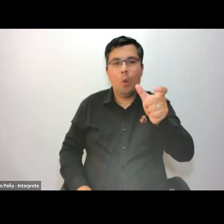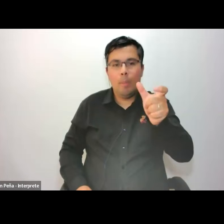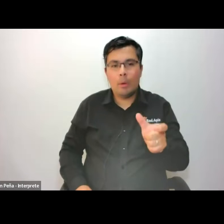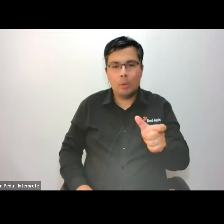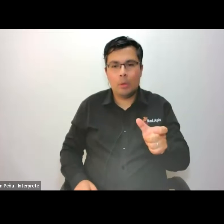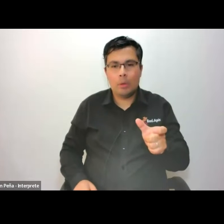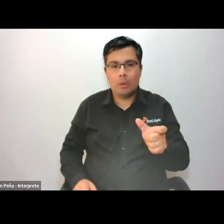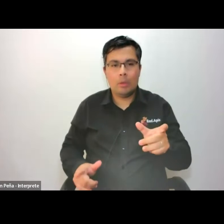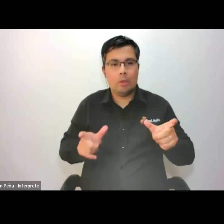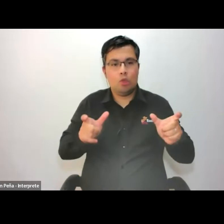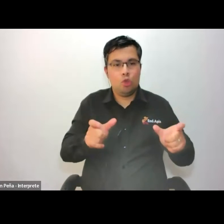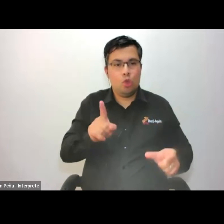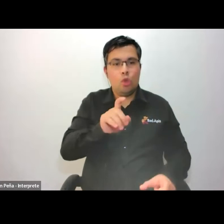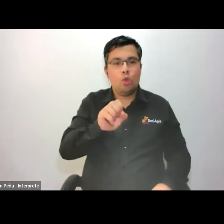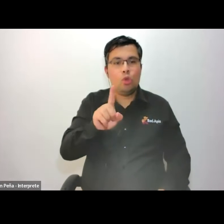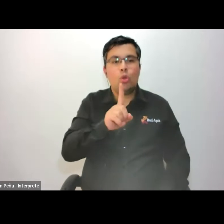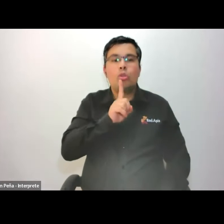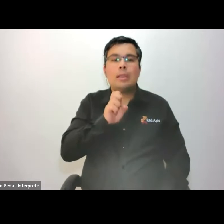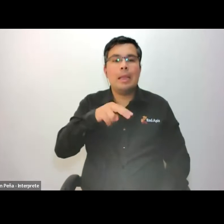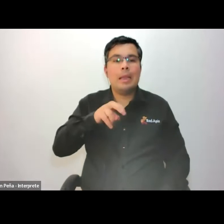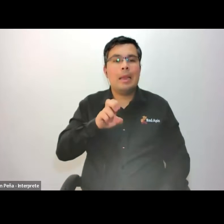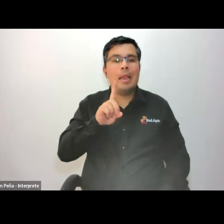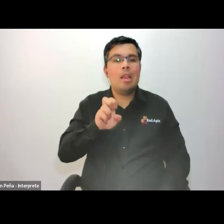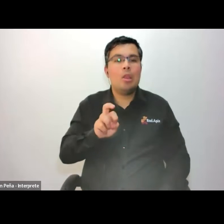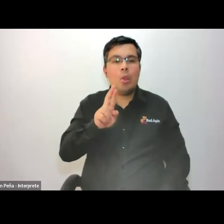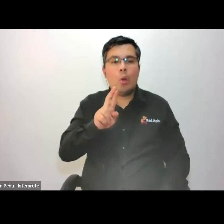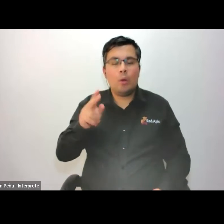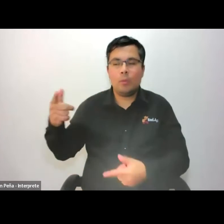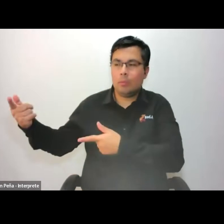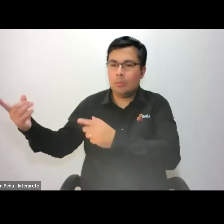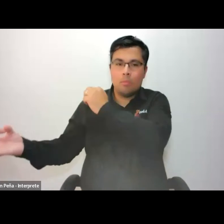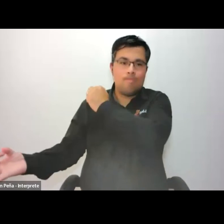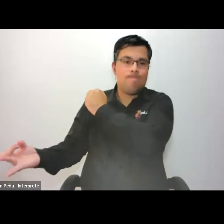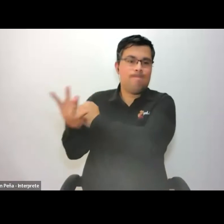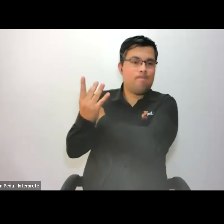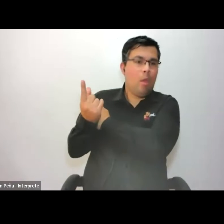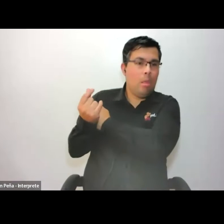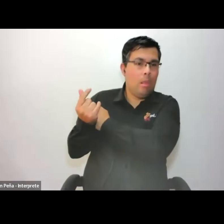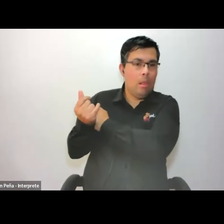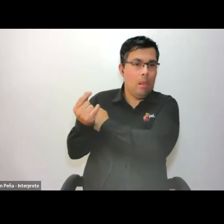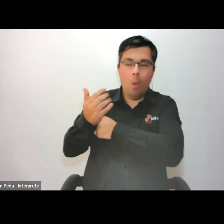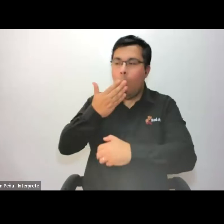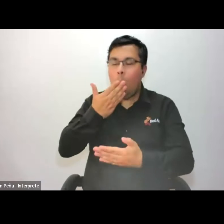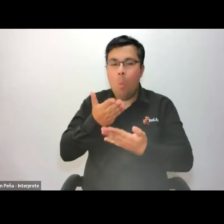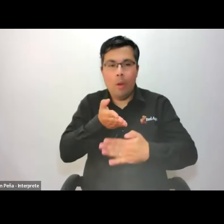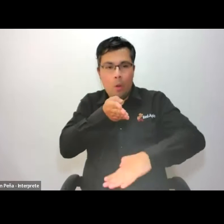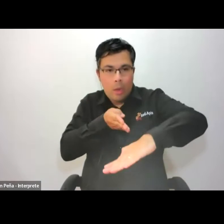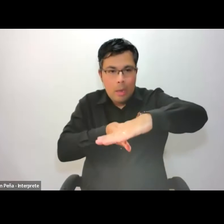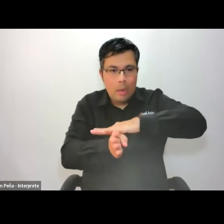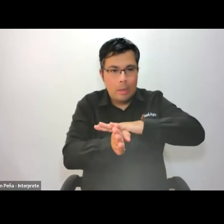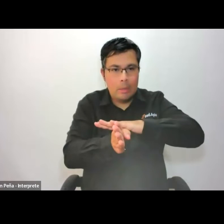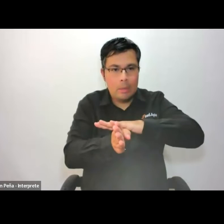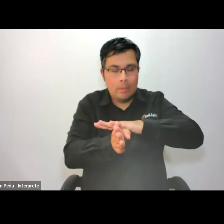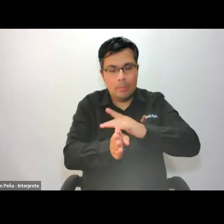en distintos momentos, dependiendo del proceso en el cual ingresó a ciertos estudiantes. Nos vamos con otra pregunta que